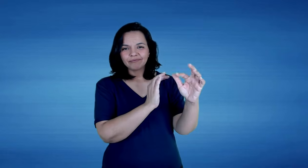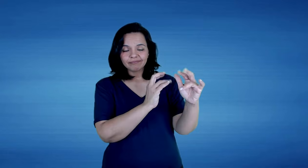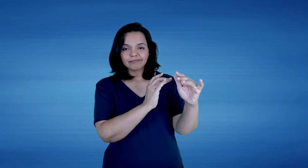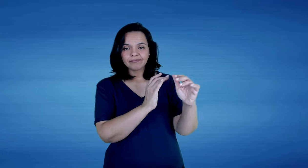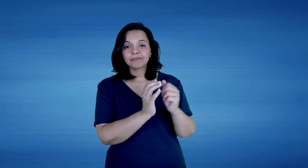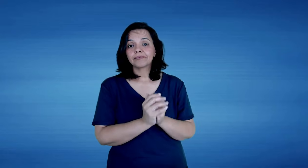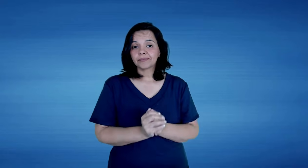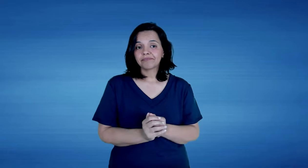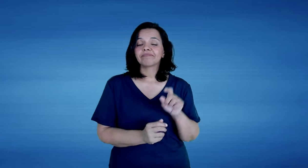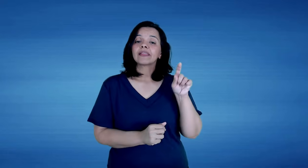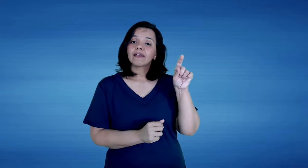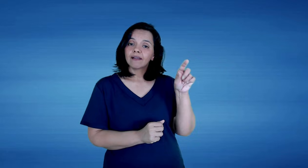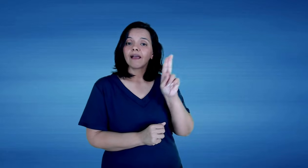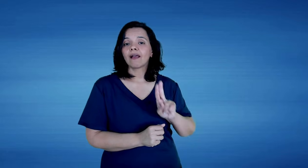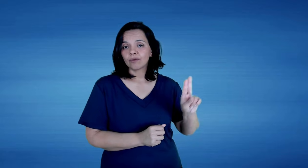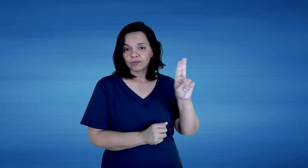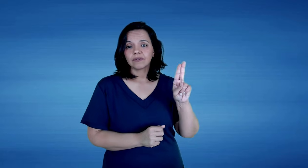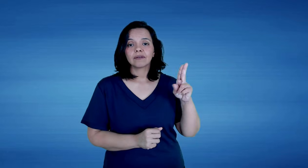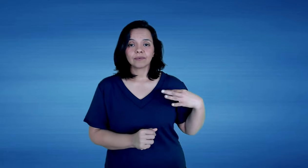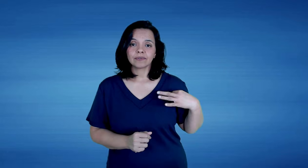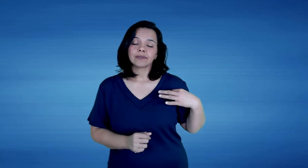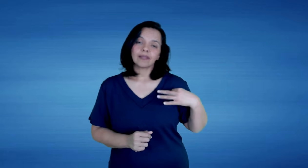do Senhor, fiz esses convênios.